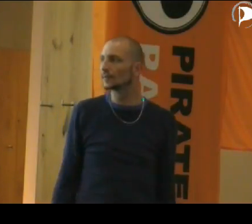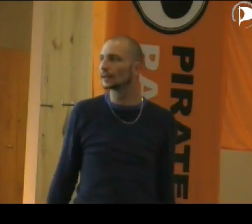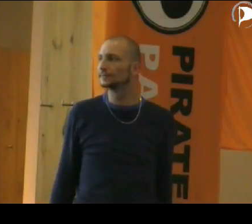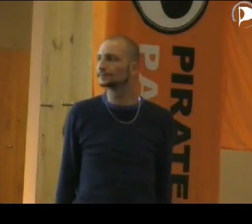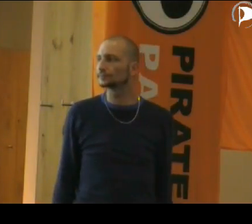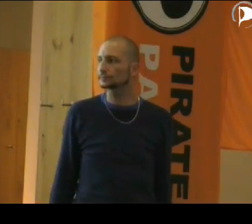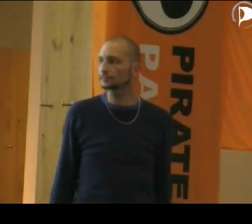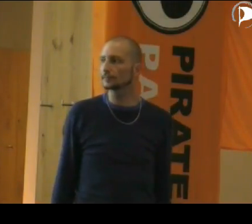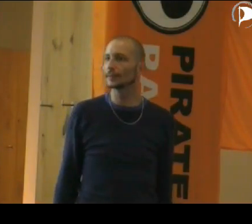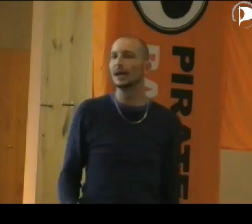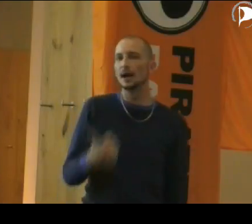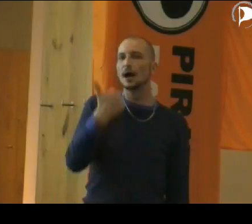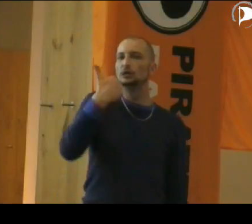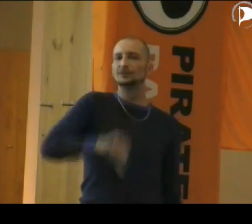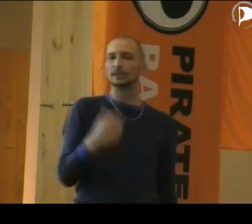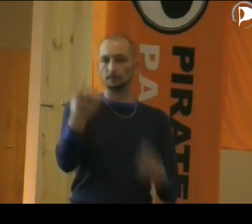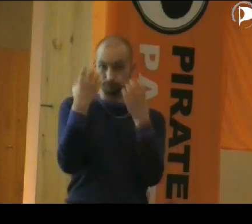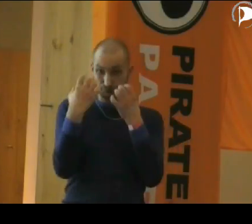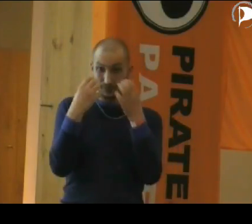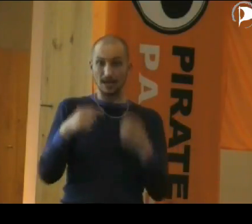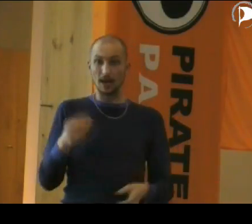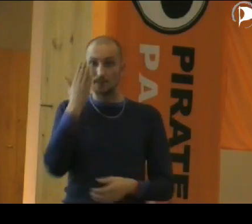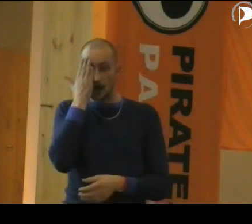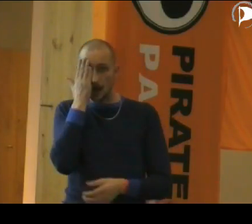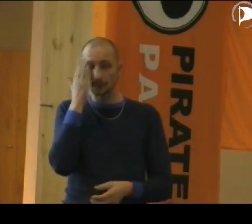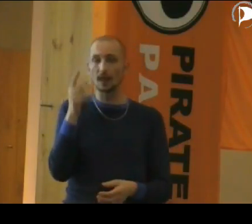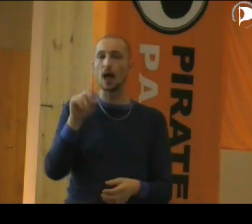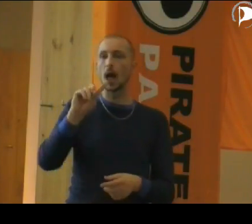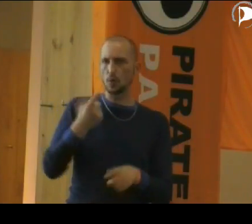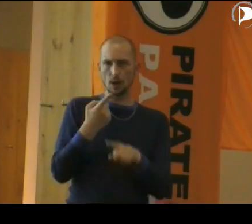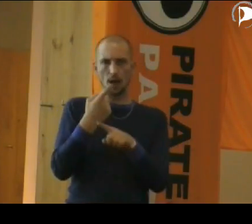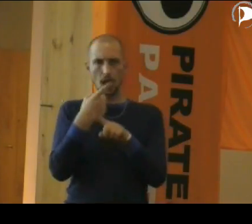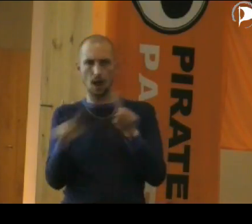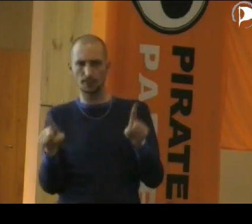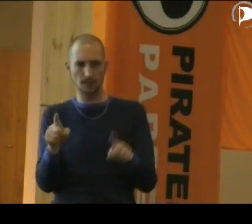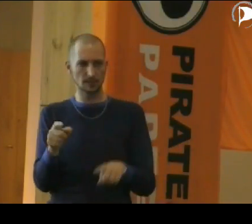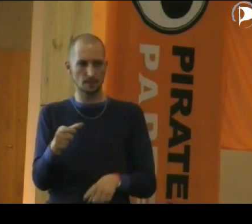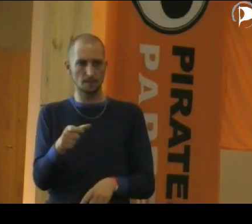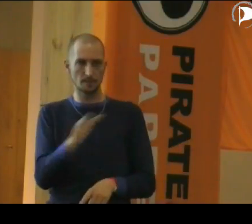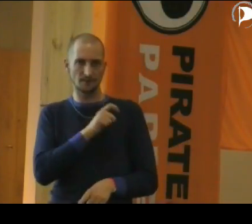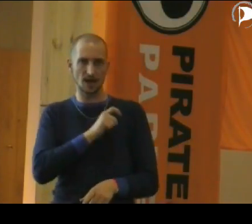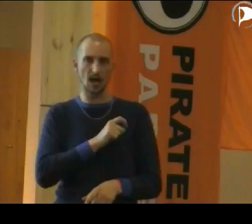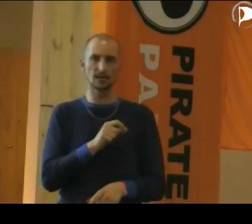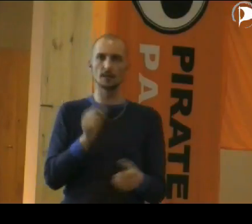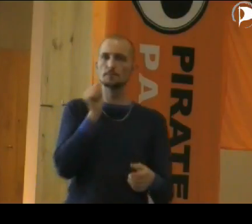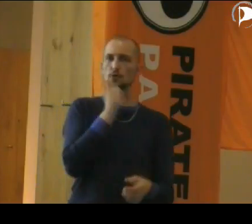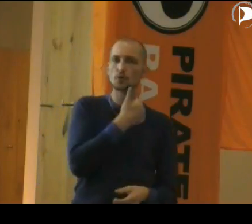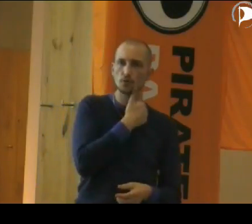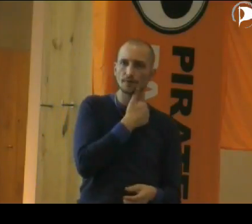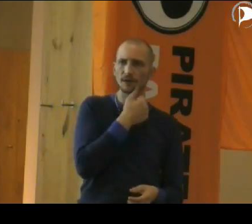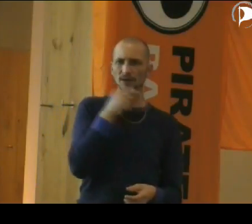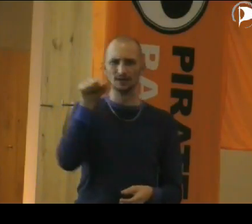shitstorm geraden finde ich nicht ich muss auch sonst bewahrt sich zu ihrer privaten und beruflichen umfeld verhängt